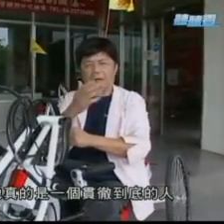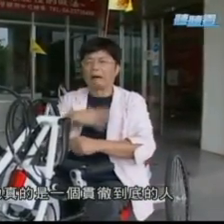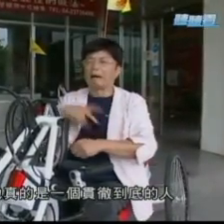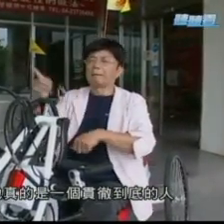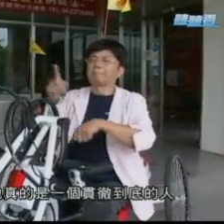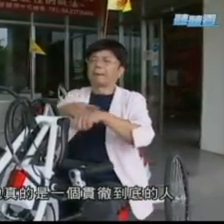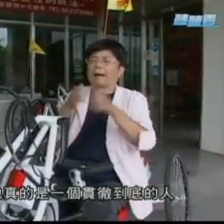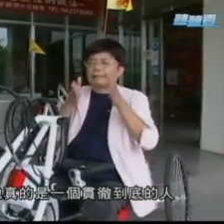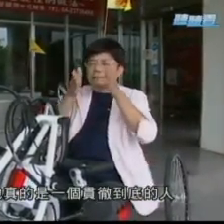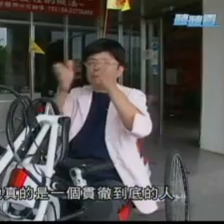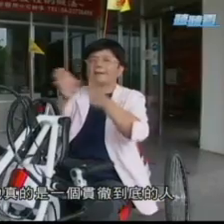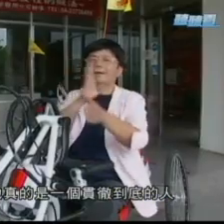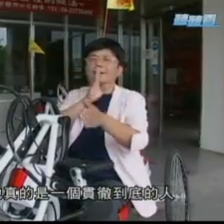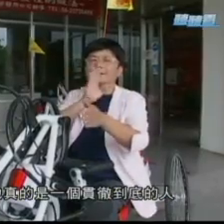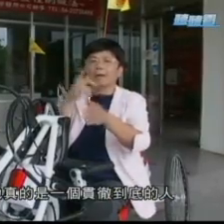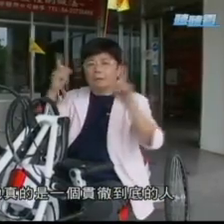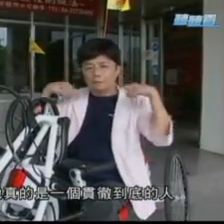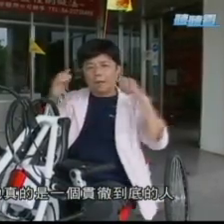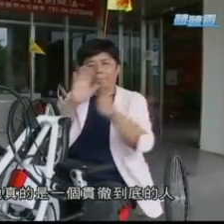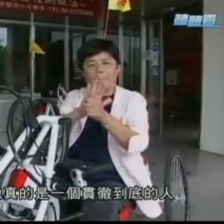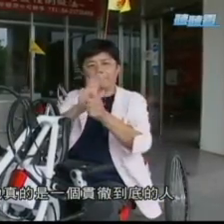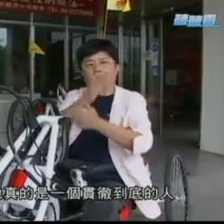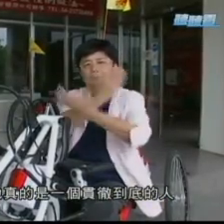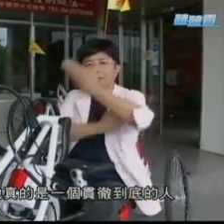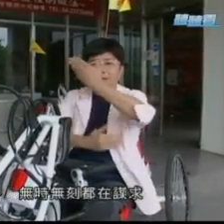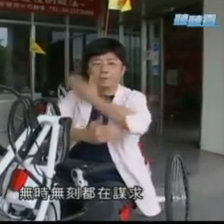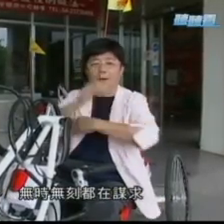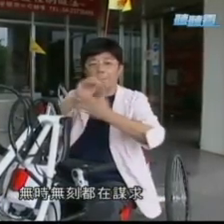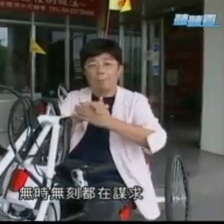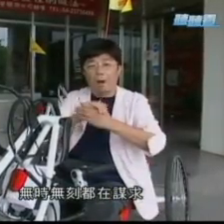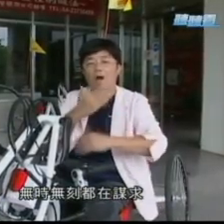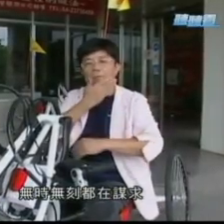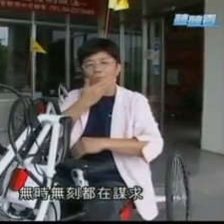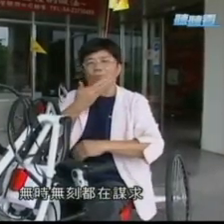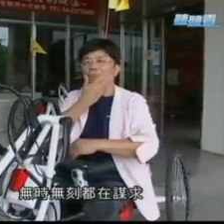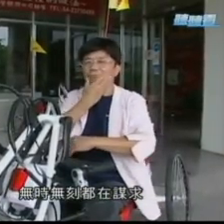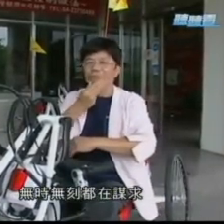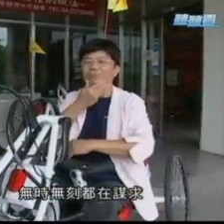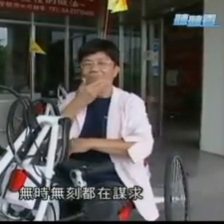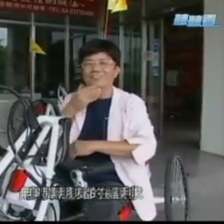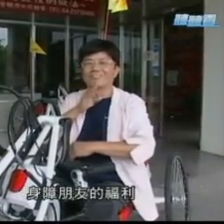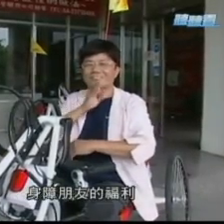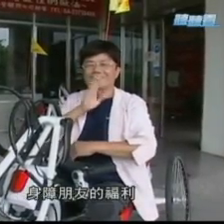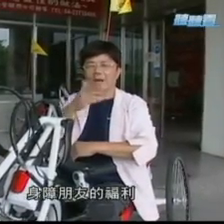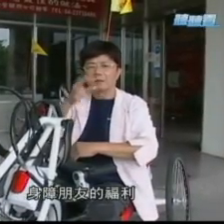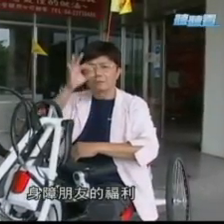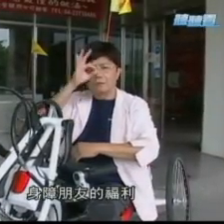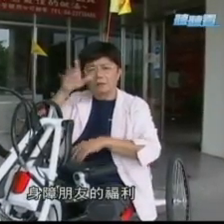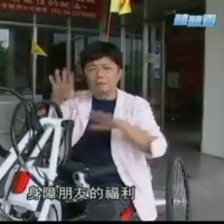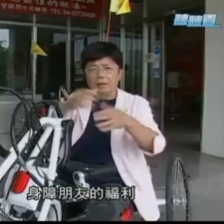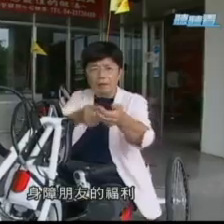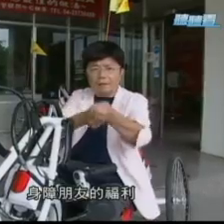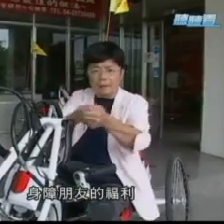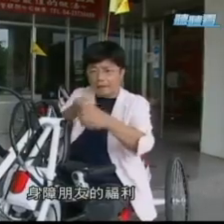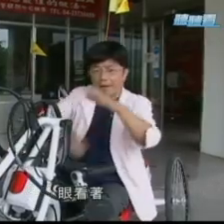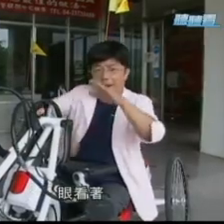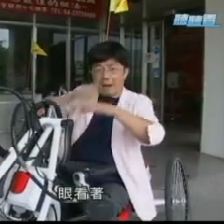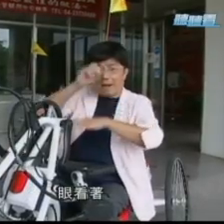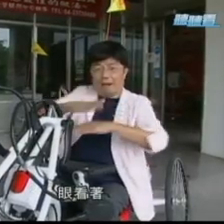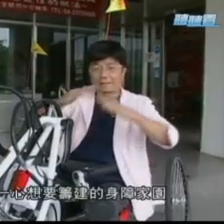个贯彻到底的人，无时无刻都在谋求身障朋友的福利。眼看着一心